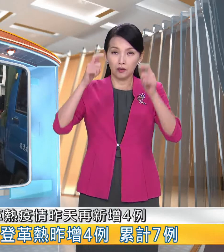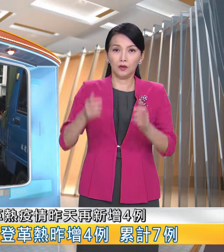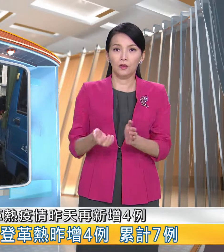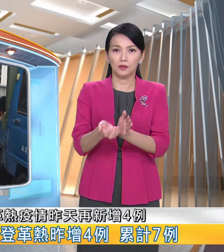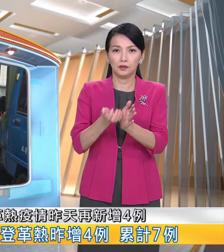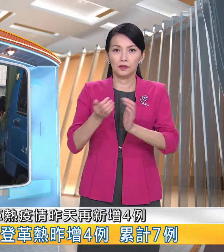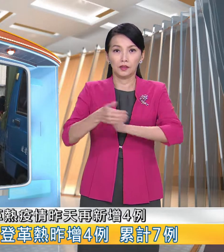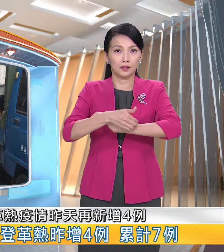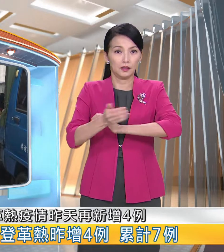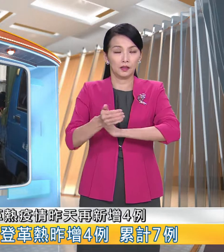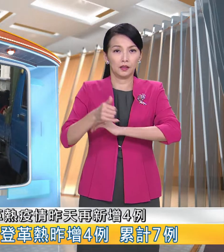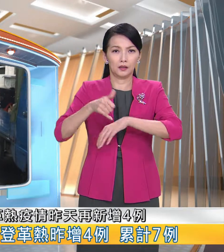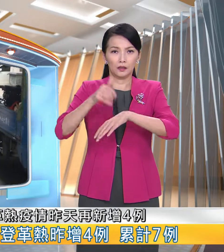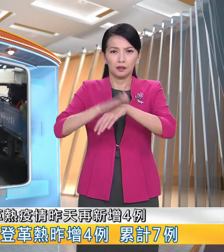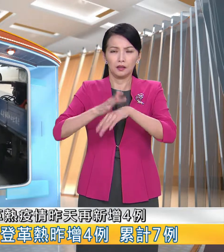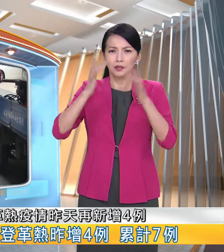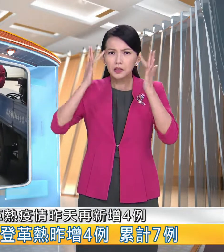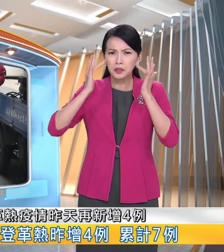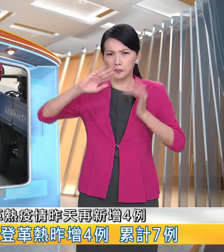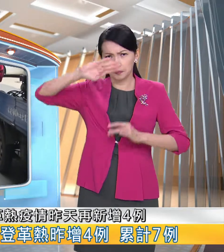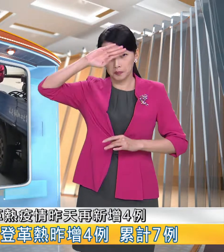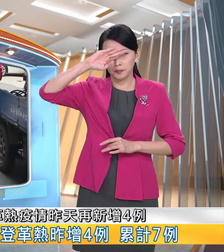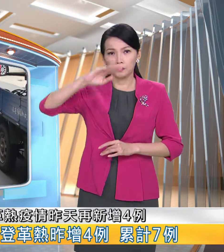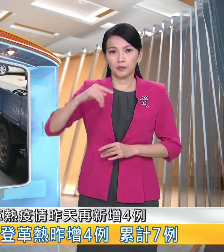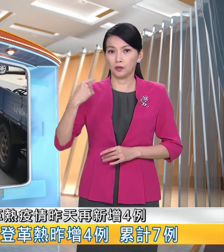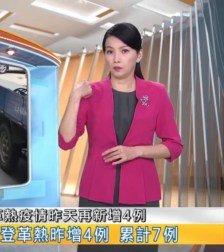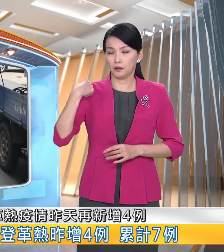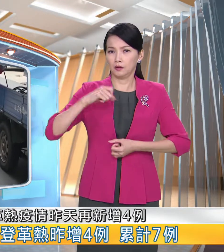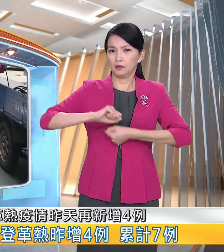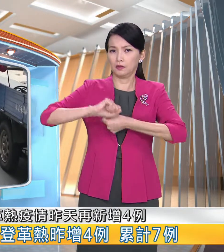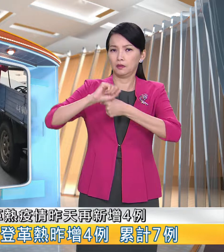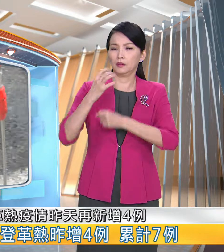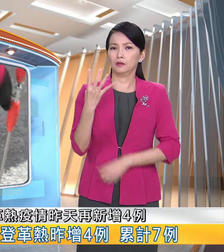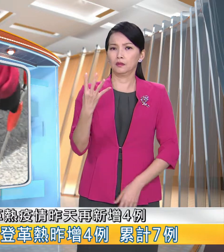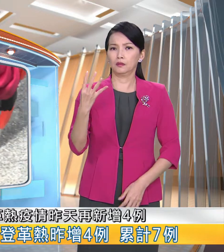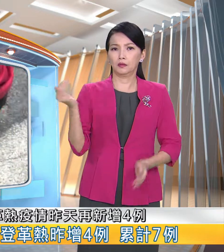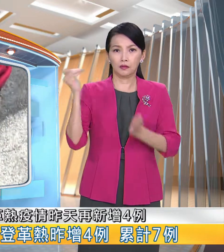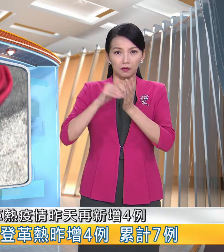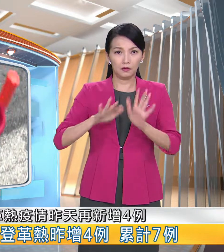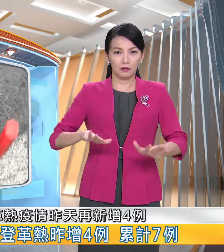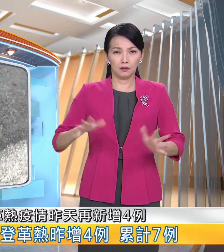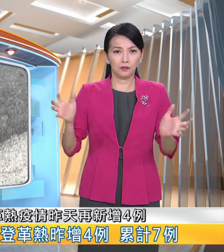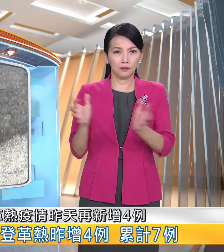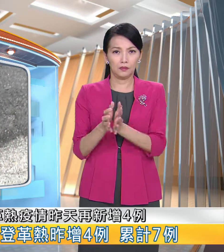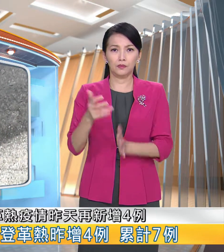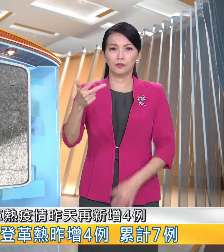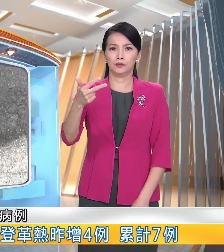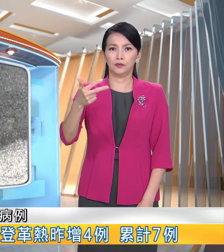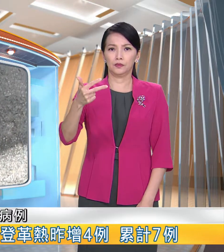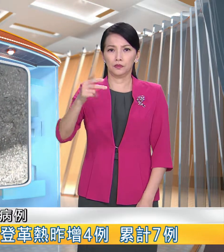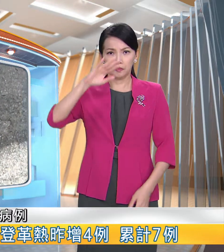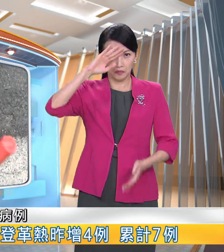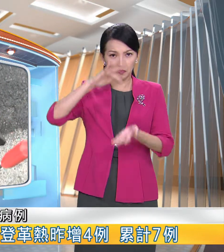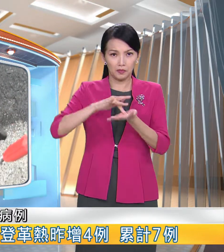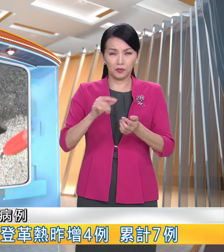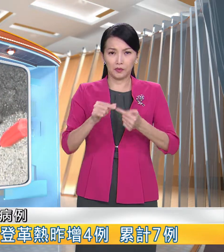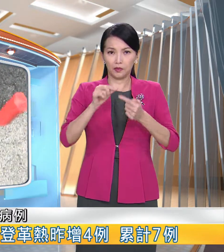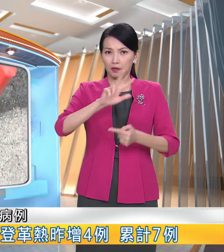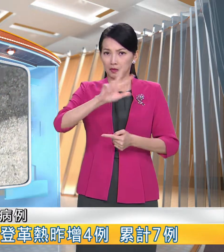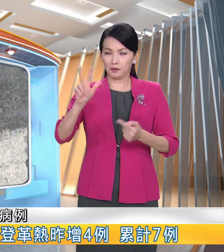高雄前阵的登革热疫情，昨天再新增四例，目前累积有七例病例，都